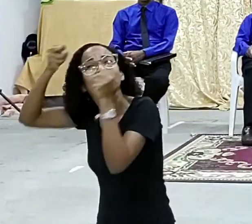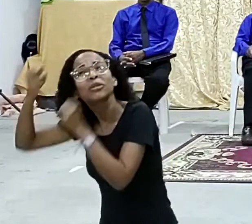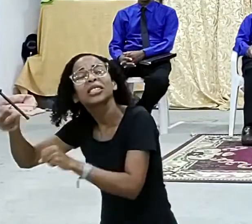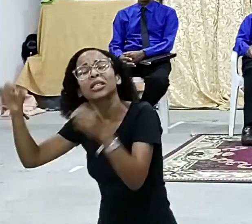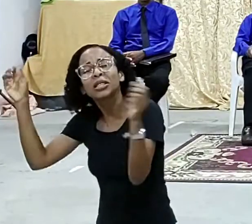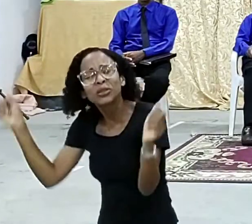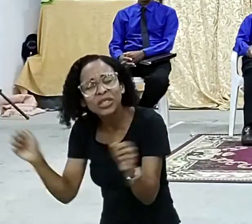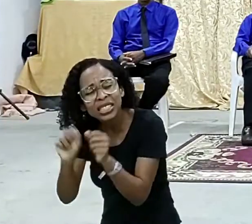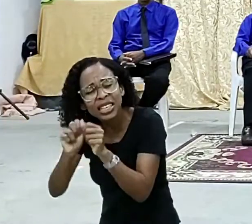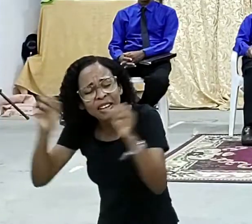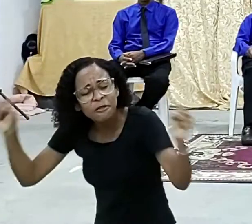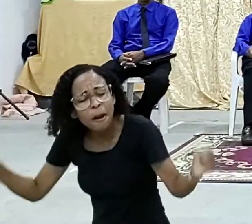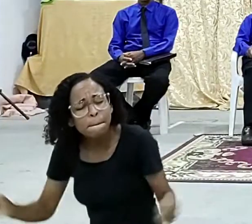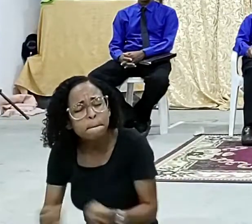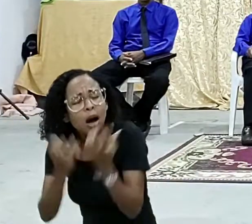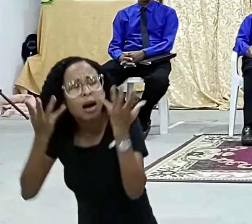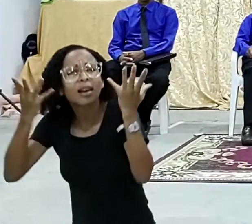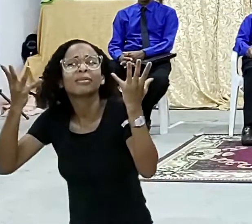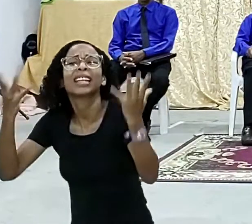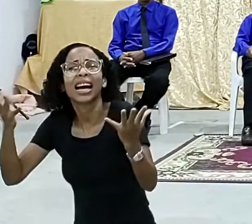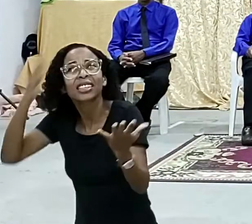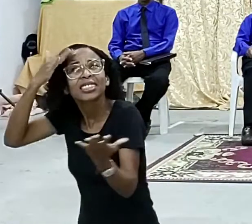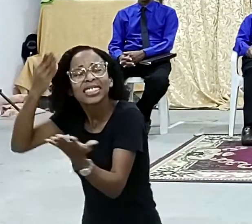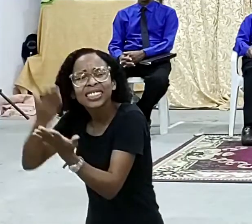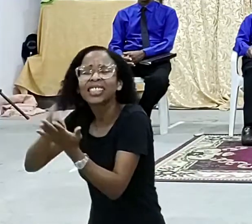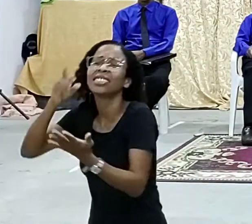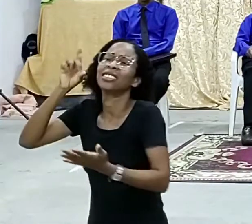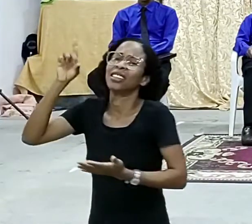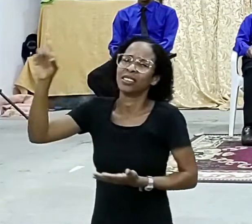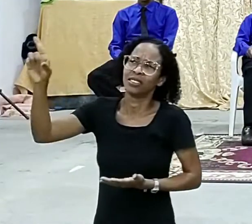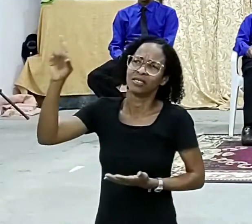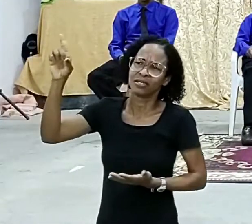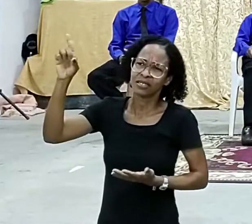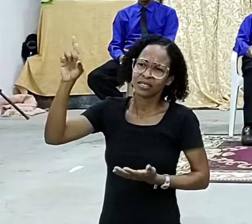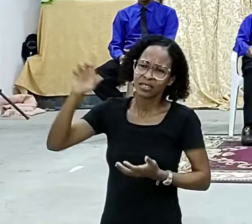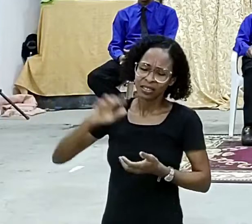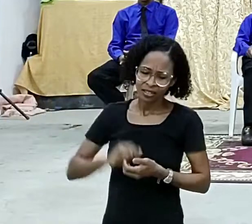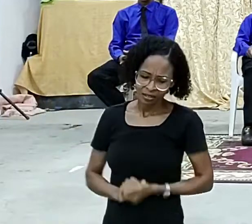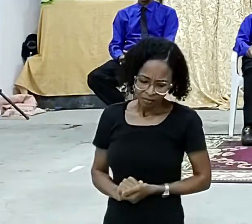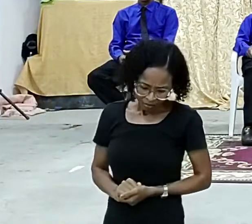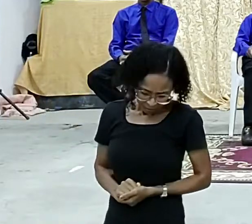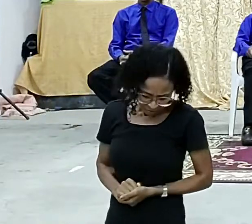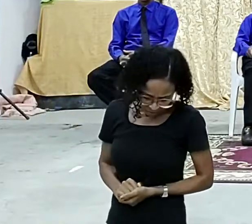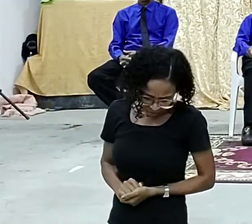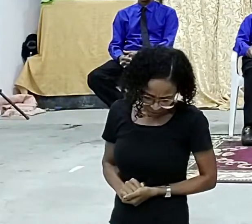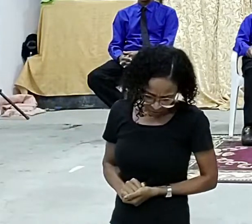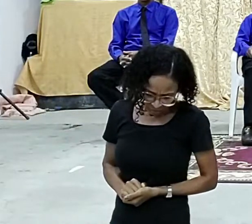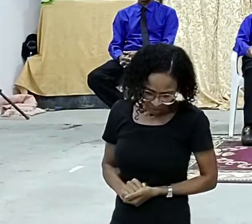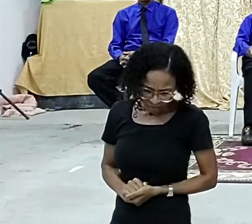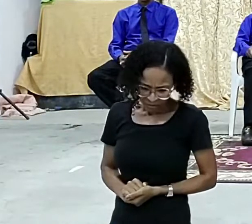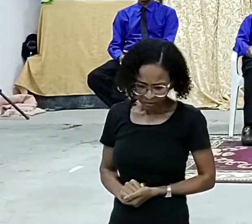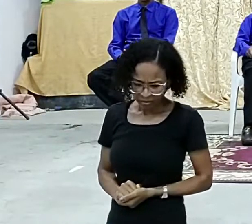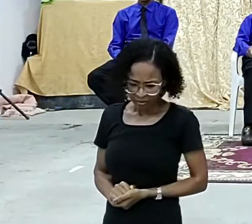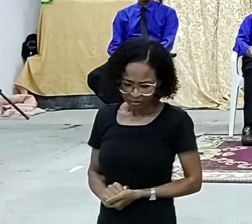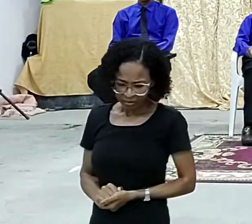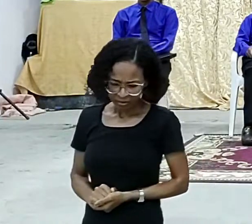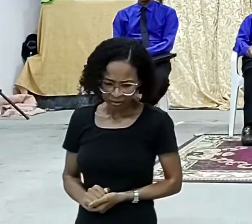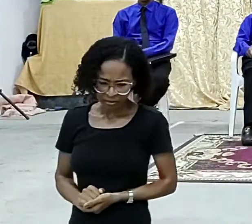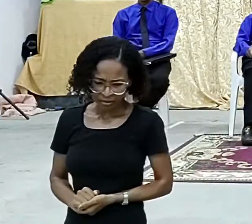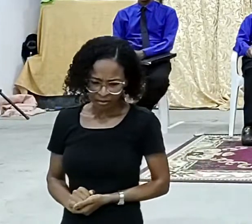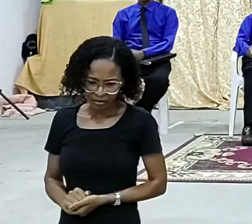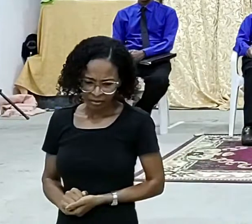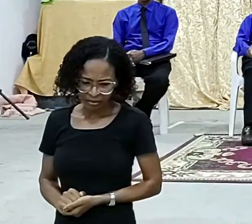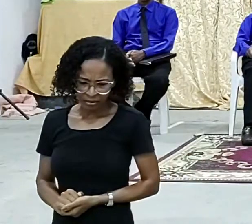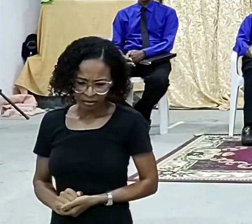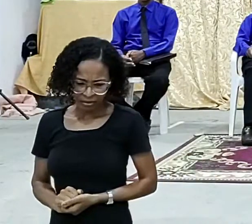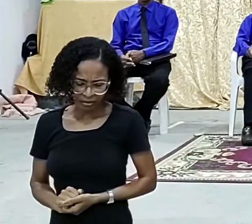coisas, creia tão somente que as pessoas muitas das